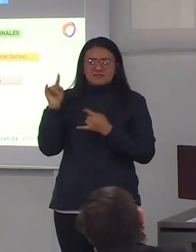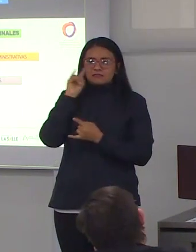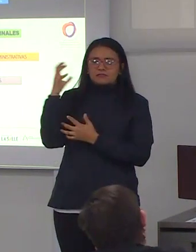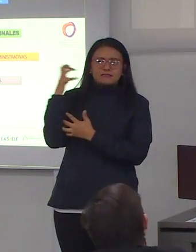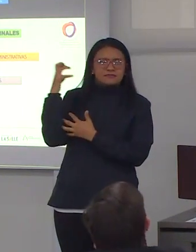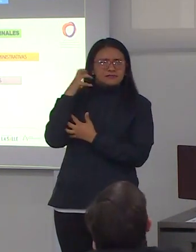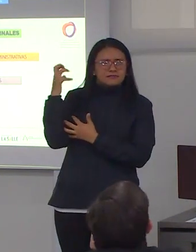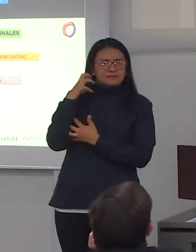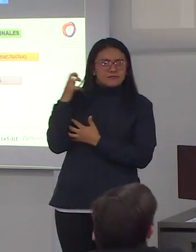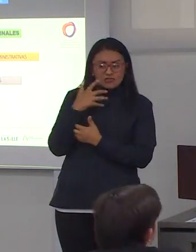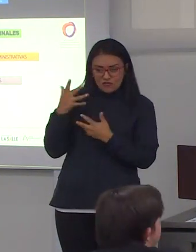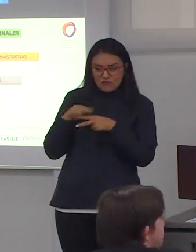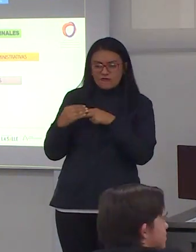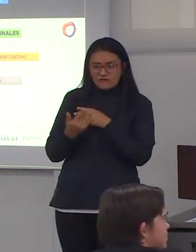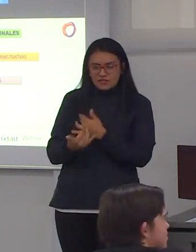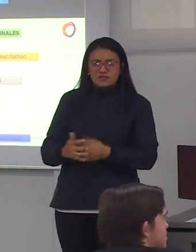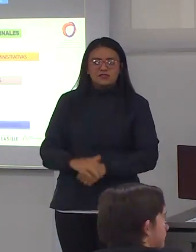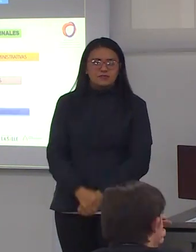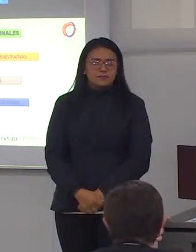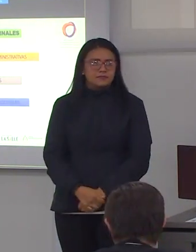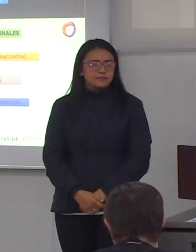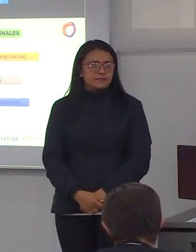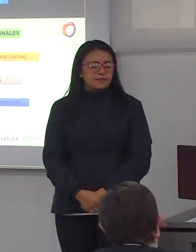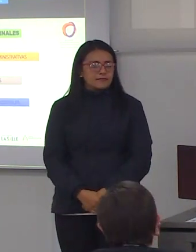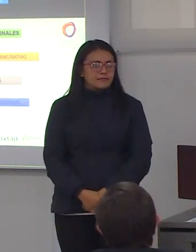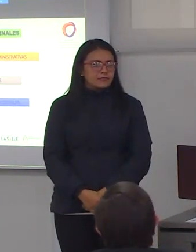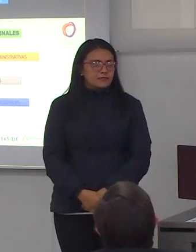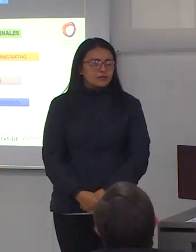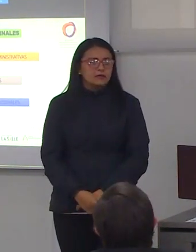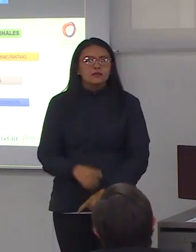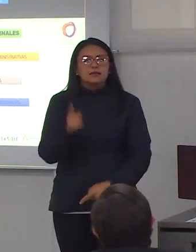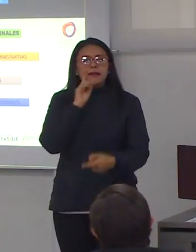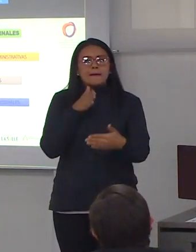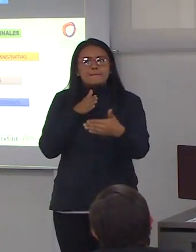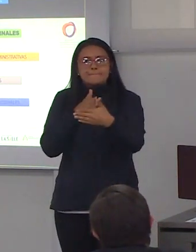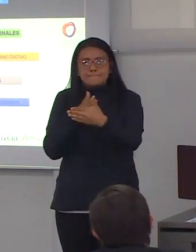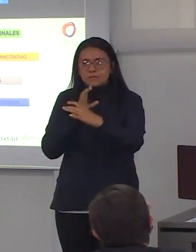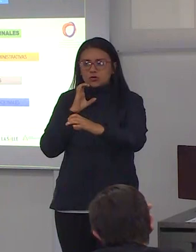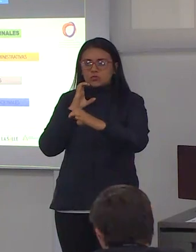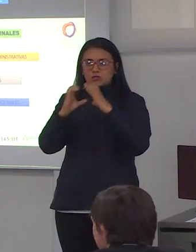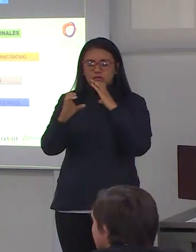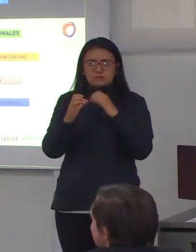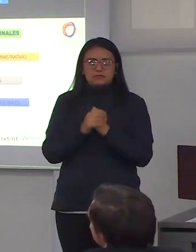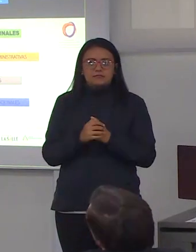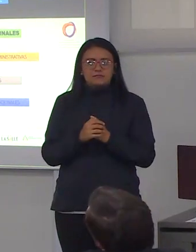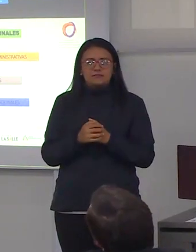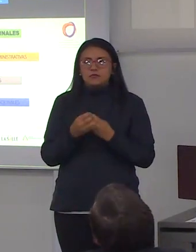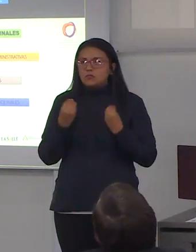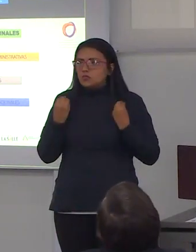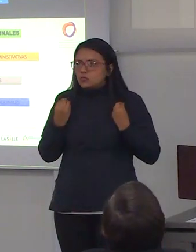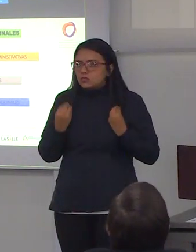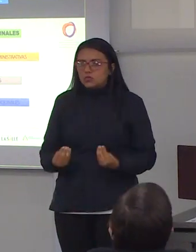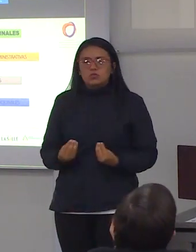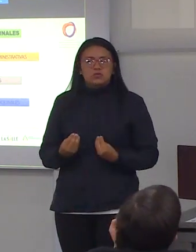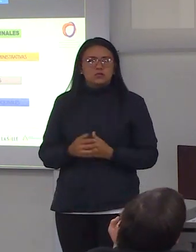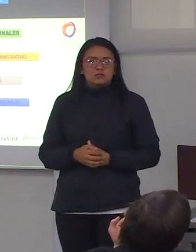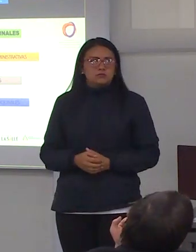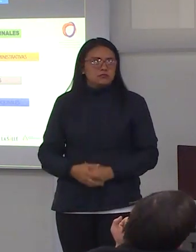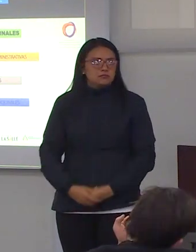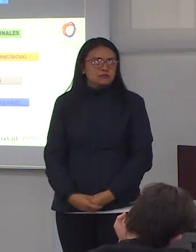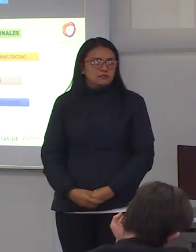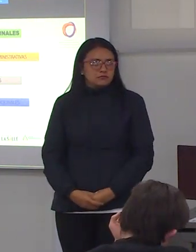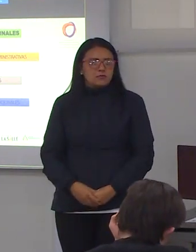ruido todo eso es físico muy bien barreras comunicacionales muchísimas también